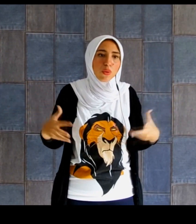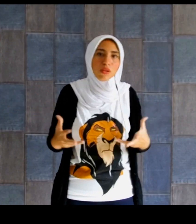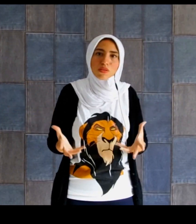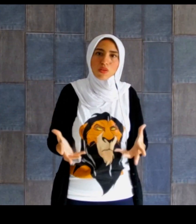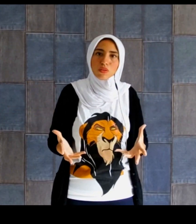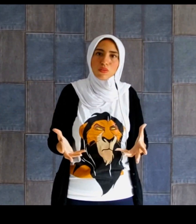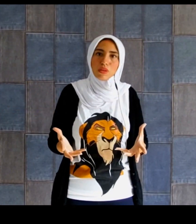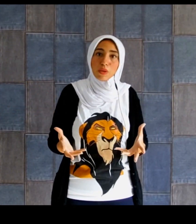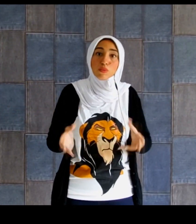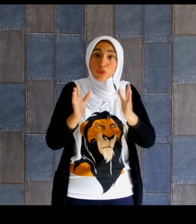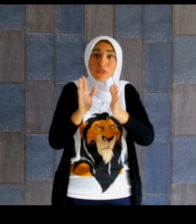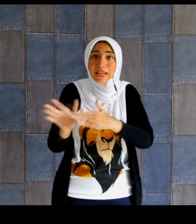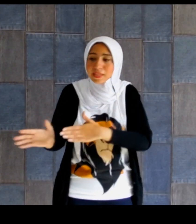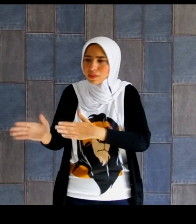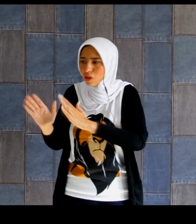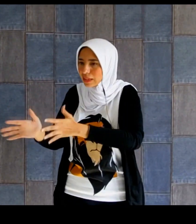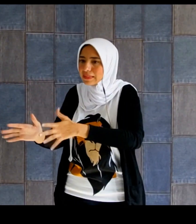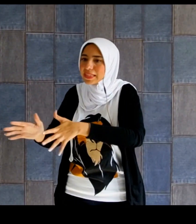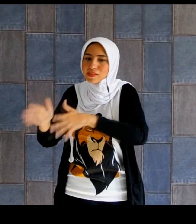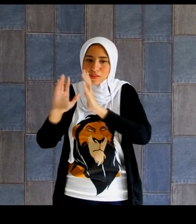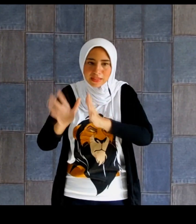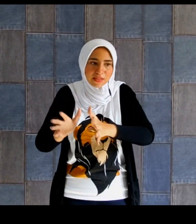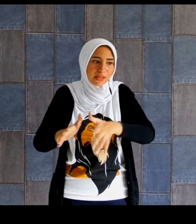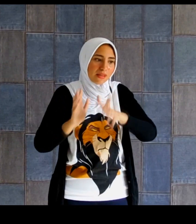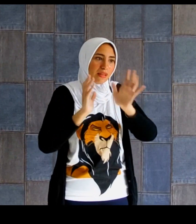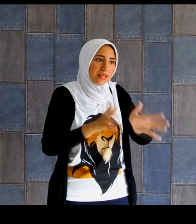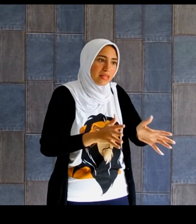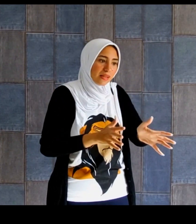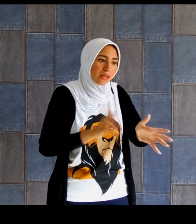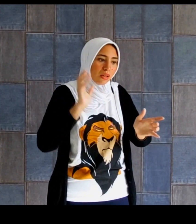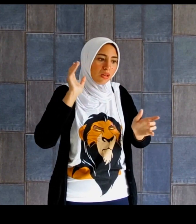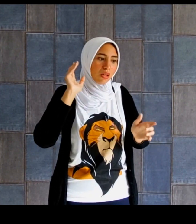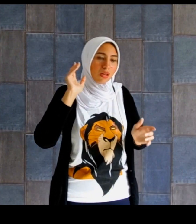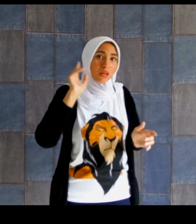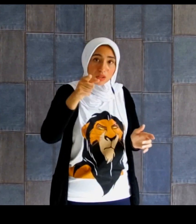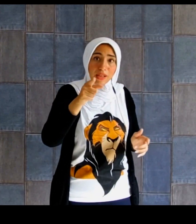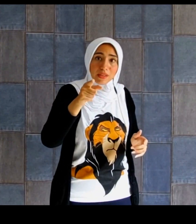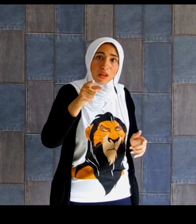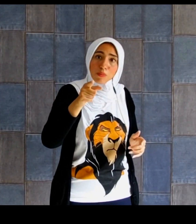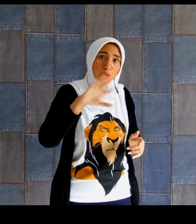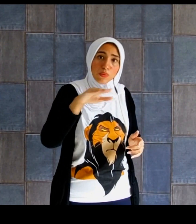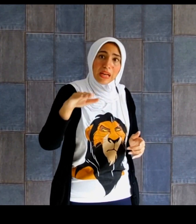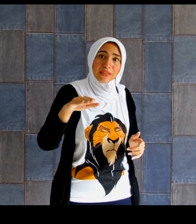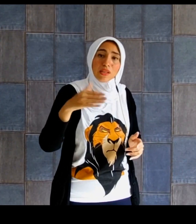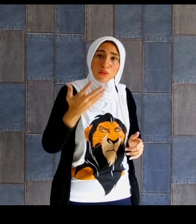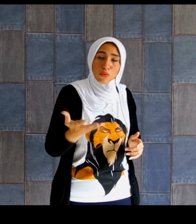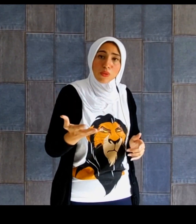كل النظريات اللي قدامك وتشوف الدلائل او دليل دي كزا دليل دي كزا دليل دي كزا اقتنعت ان الهرم يكون حاجة تانية كانوا يكون